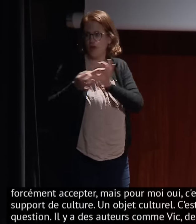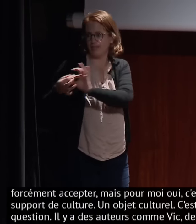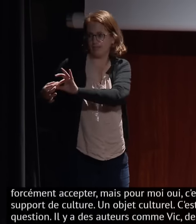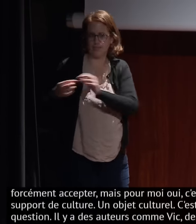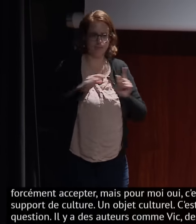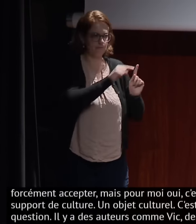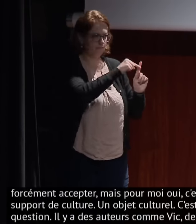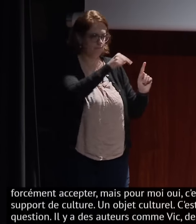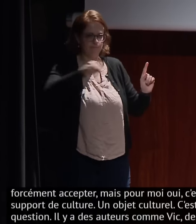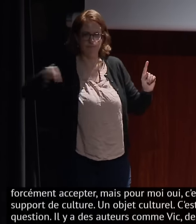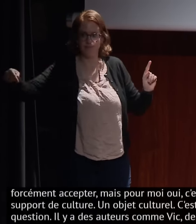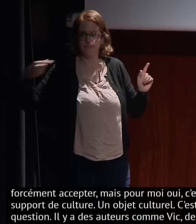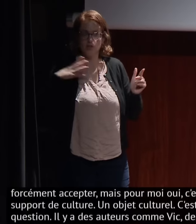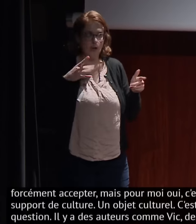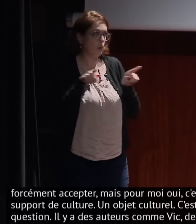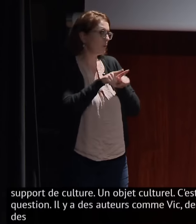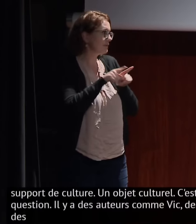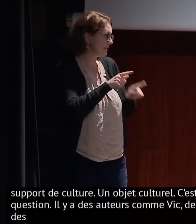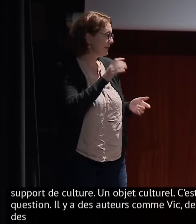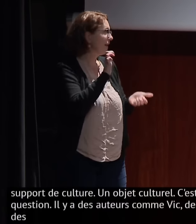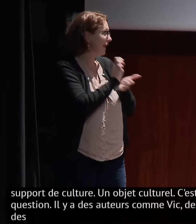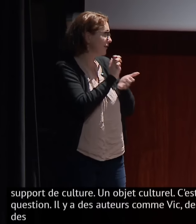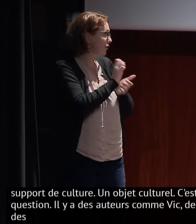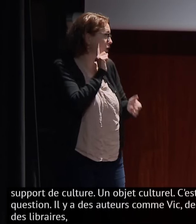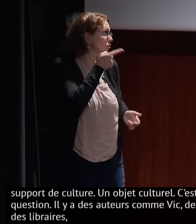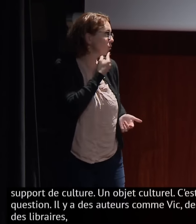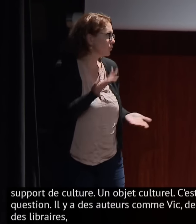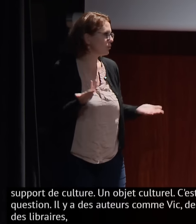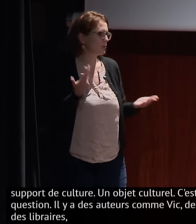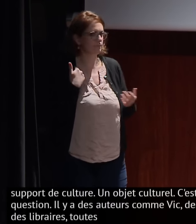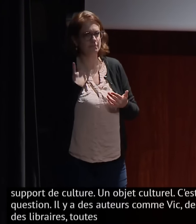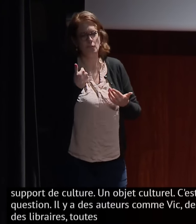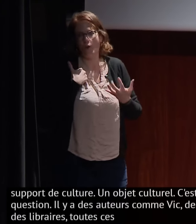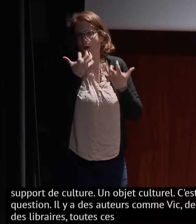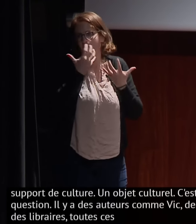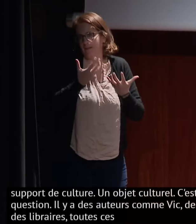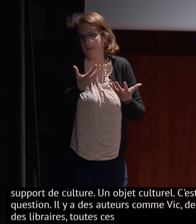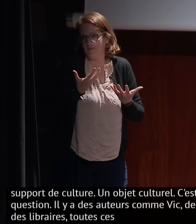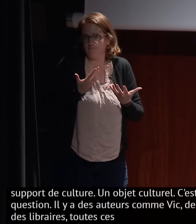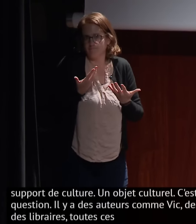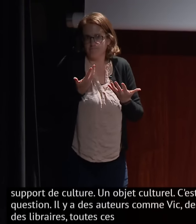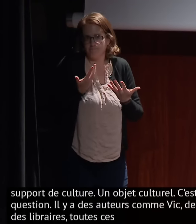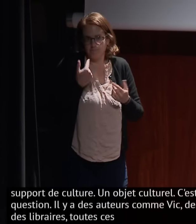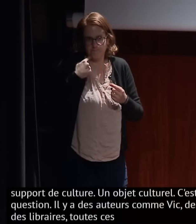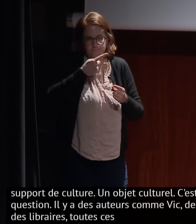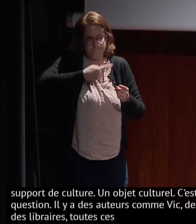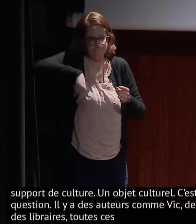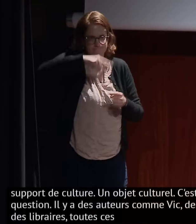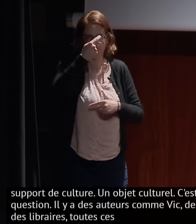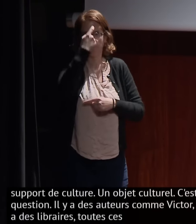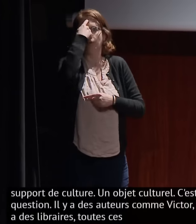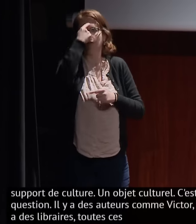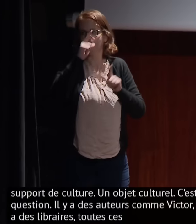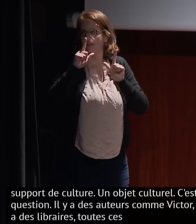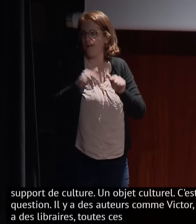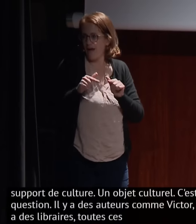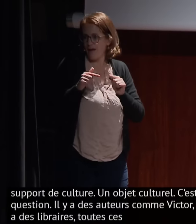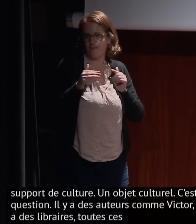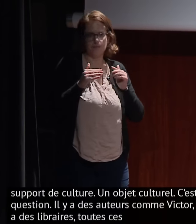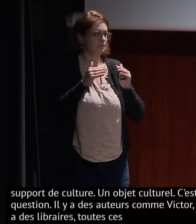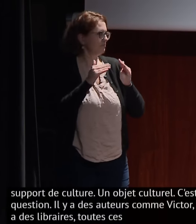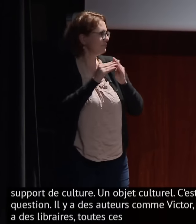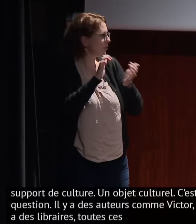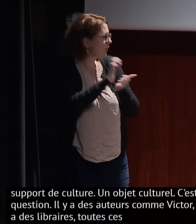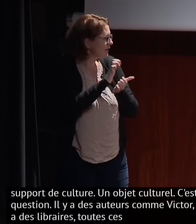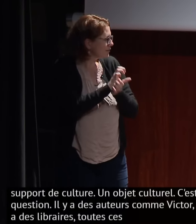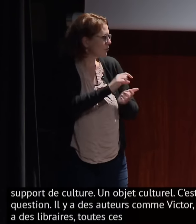a des libraires. Voilà, toutes ces personnes font partie d'une chaîne. Il y a des éditeurs sourds.